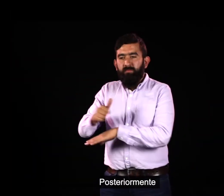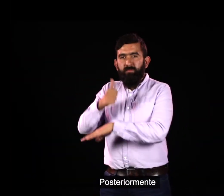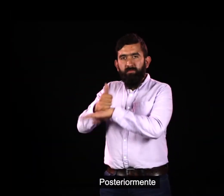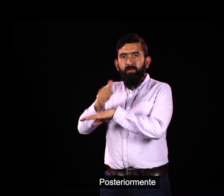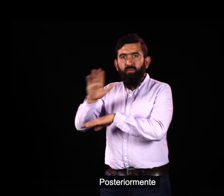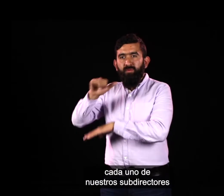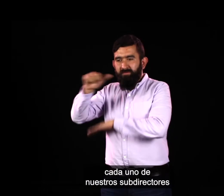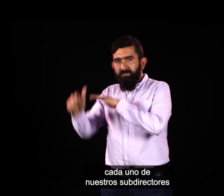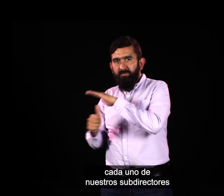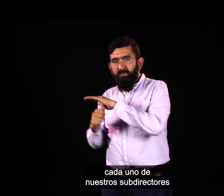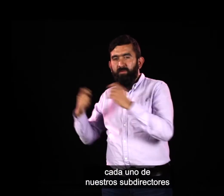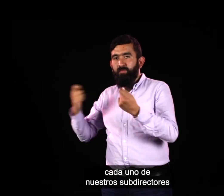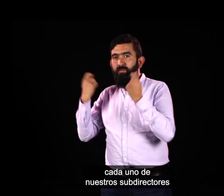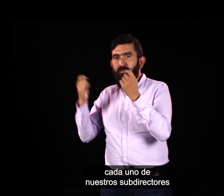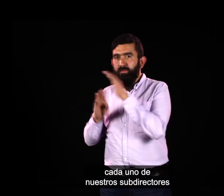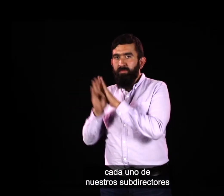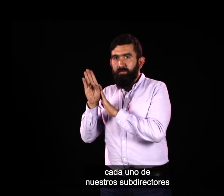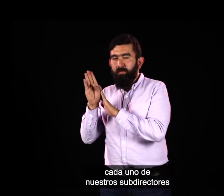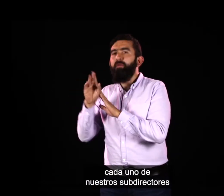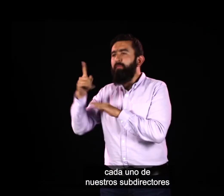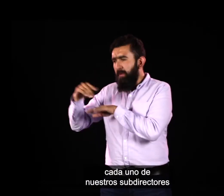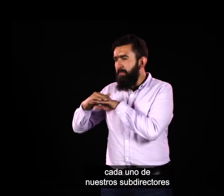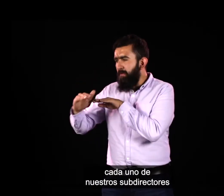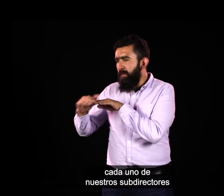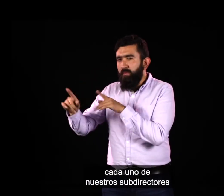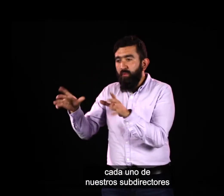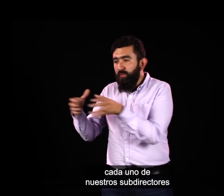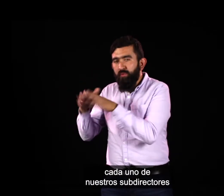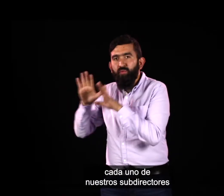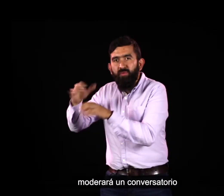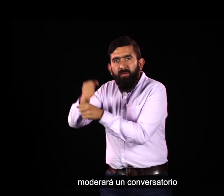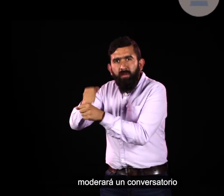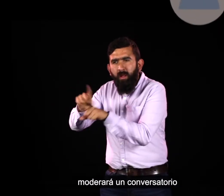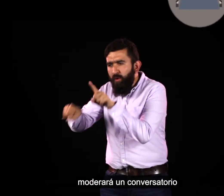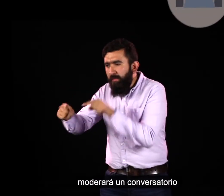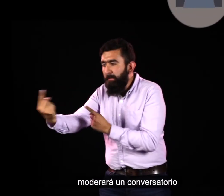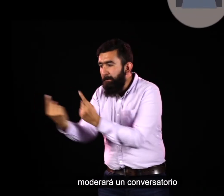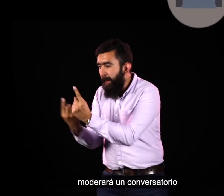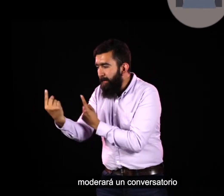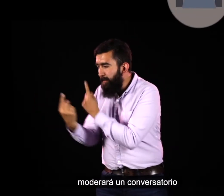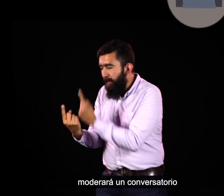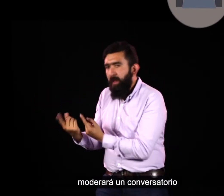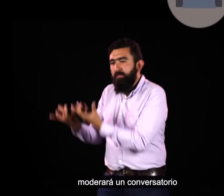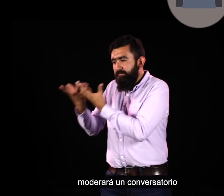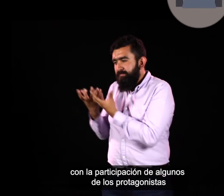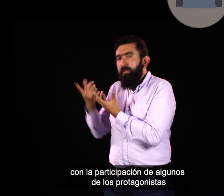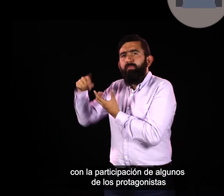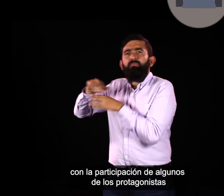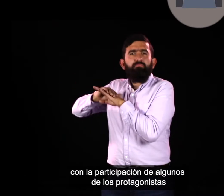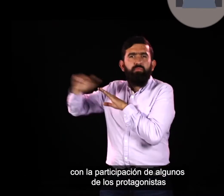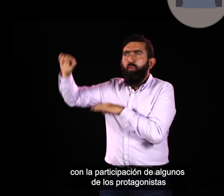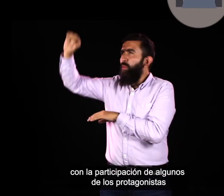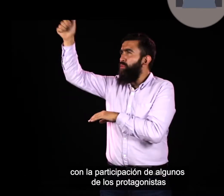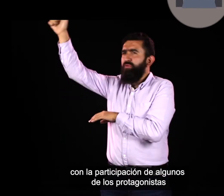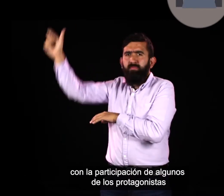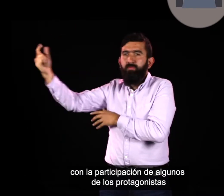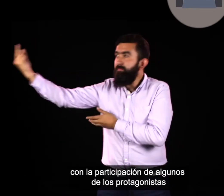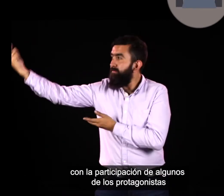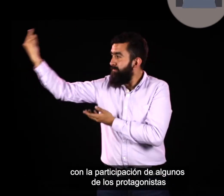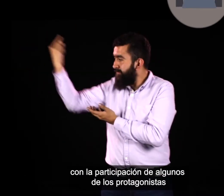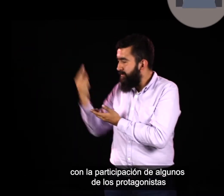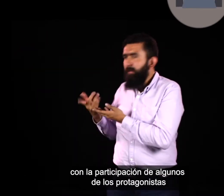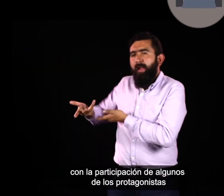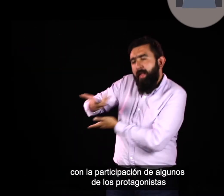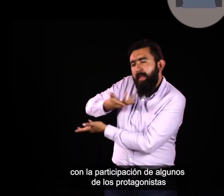Posteriormente, cada uno de nuestros subdirectores moderará un conversatorio con la participación de algunos